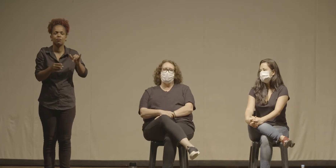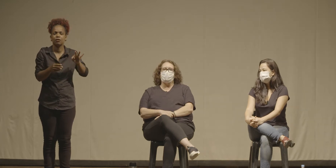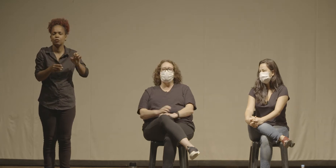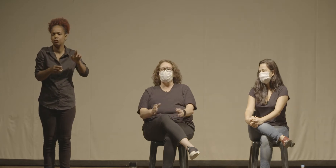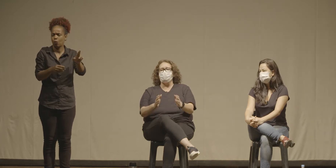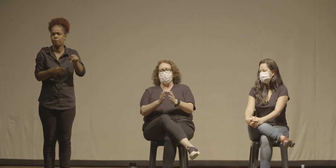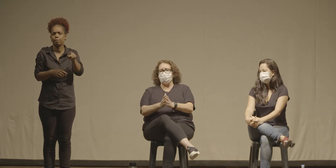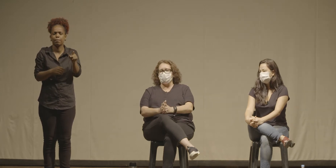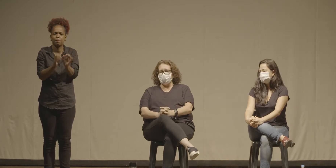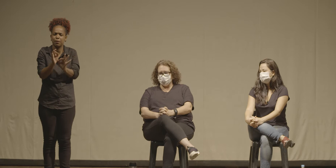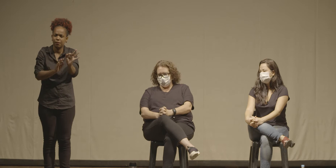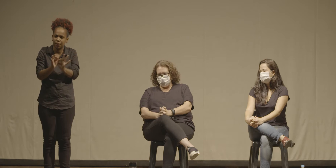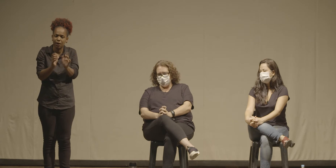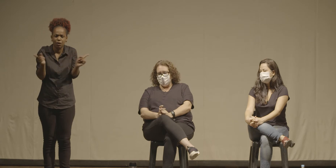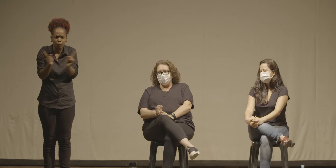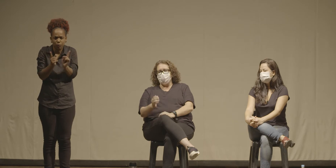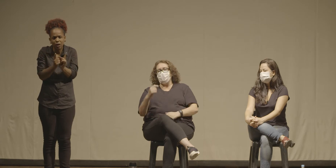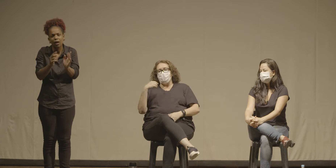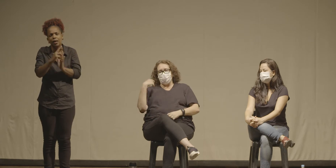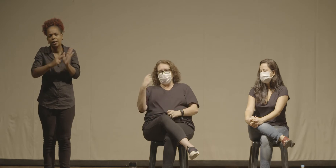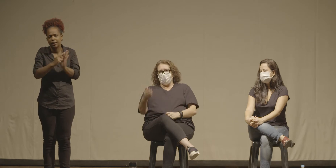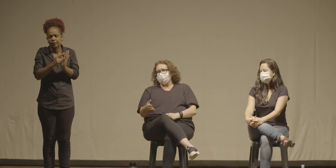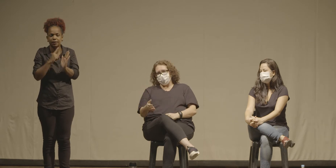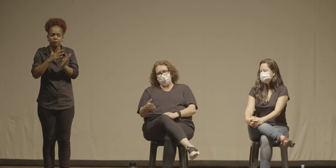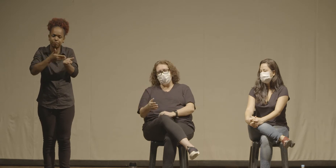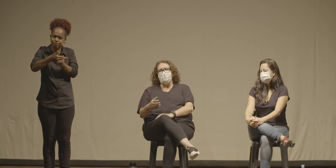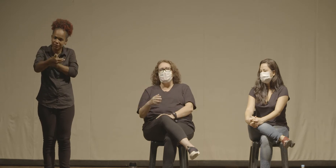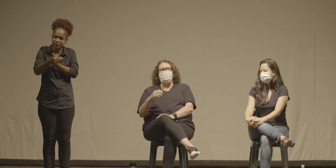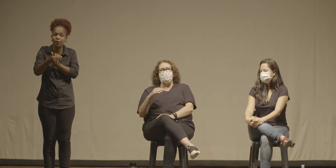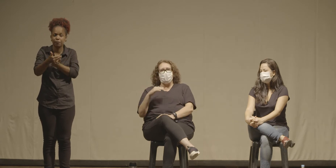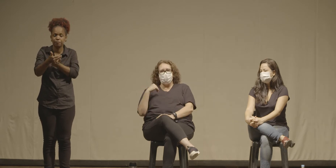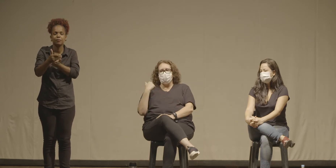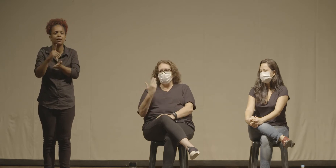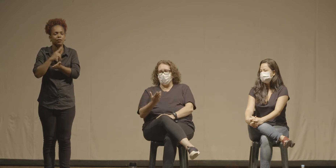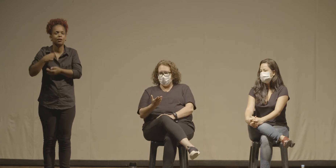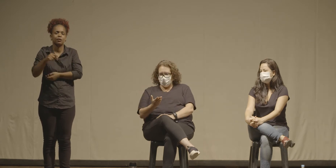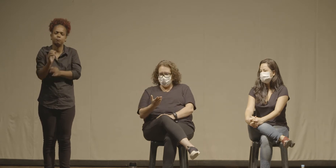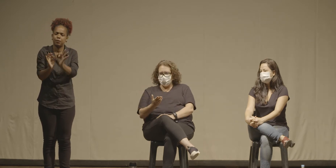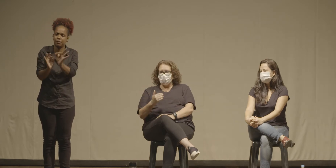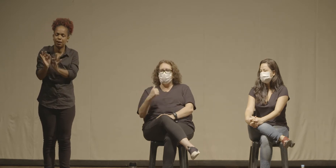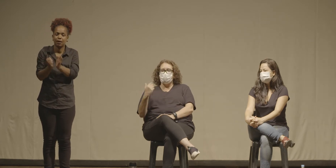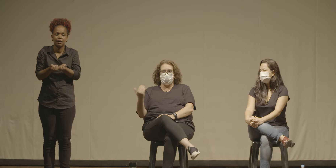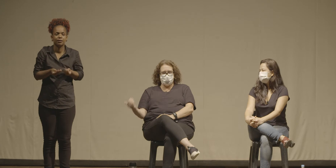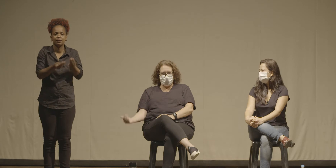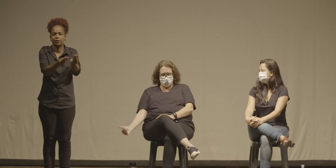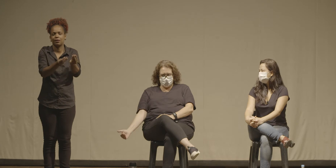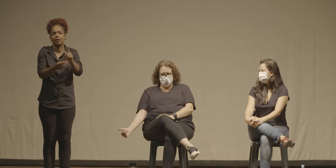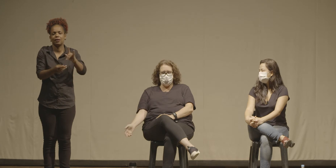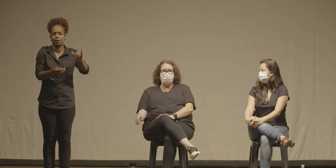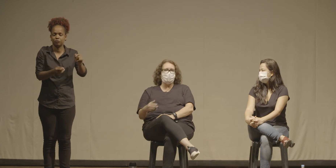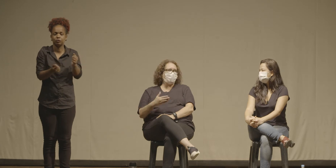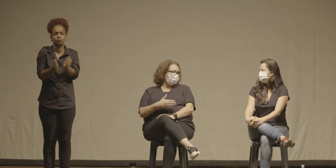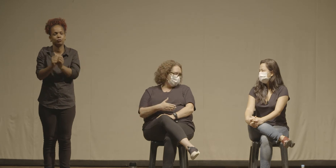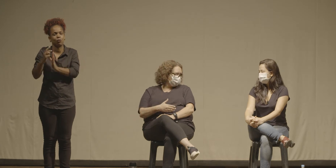E aí, então, montamos esse teaserzinho, que foi o inicial de tudo, e que a gente mandou para a Cláudia, junto com um